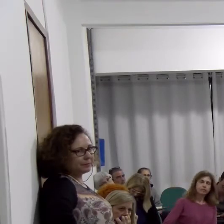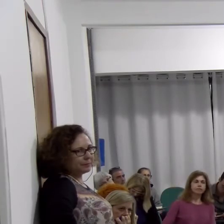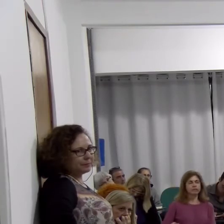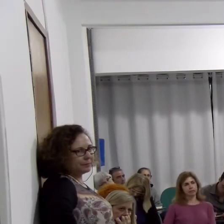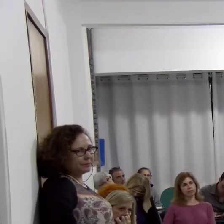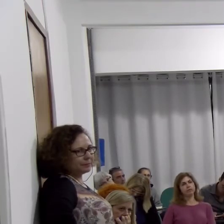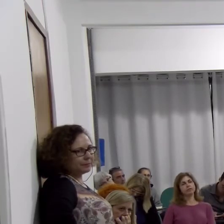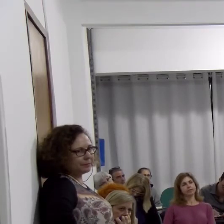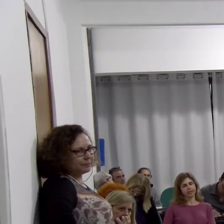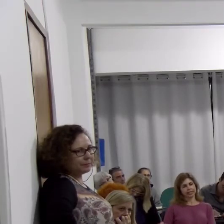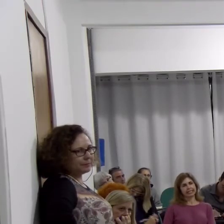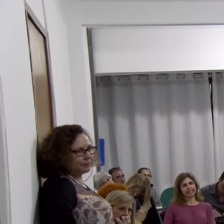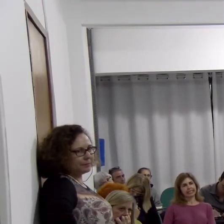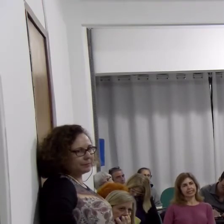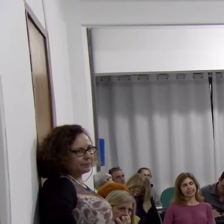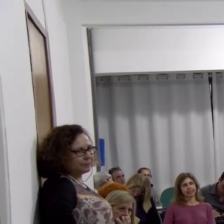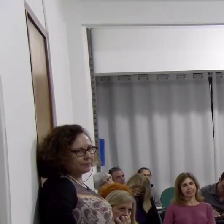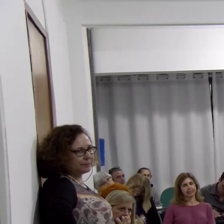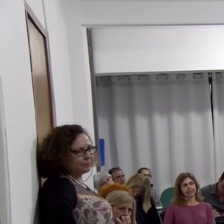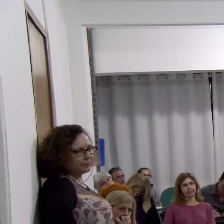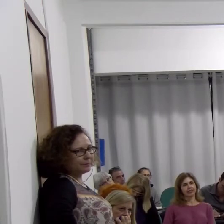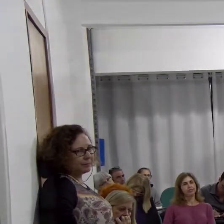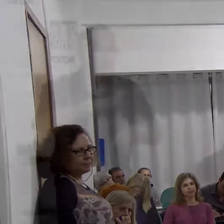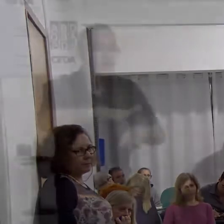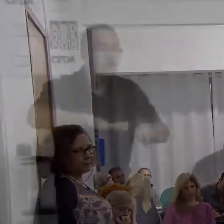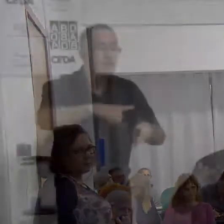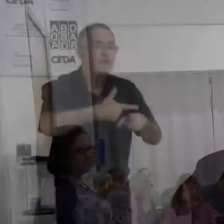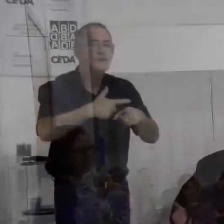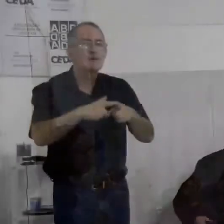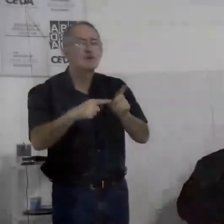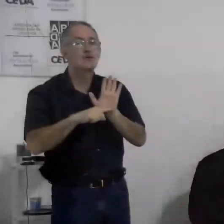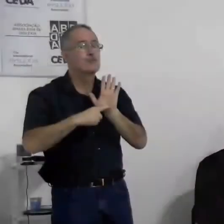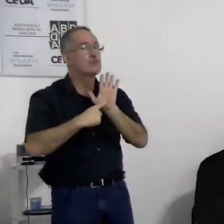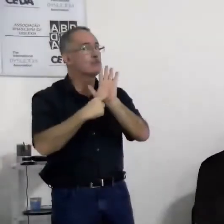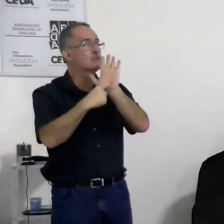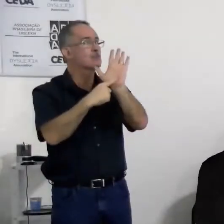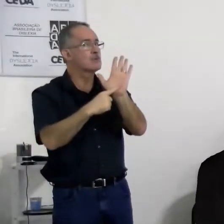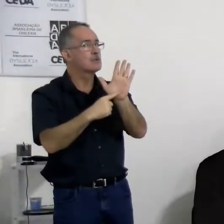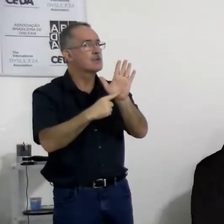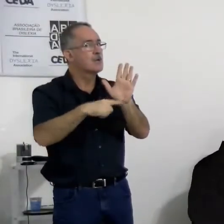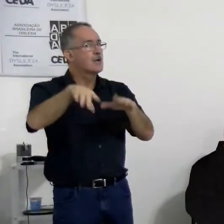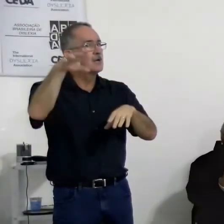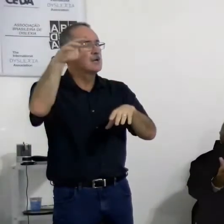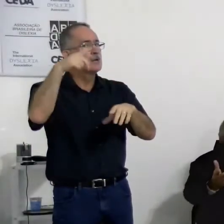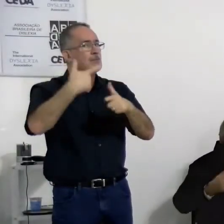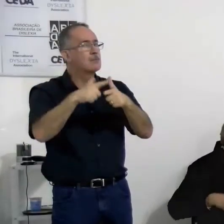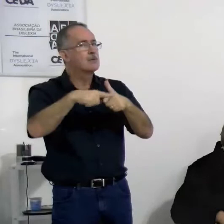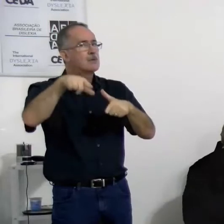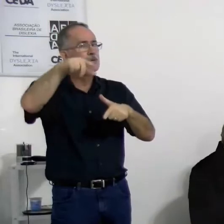para triagem precoce de crianças com problemas, que vão apresentar problemas de aquisição de leitura e escrita.